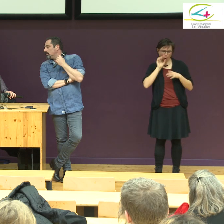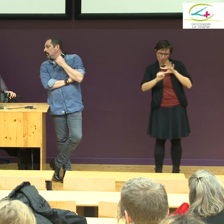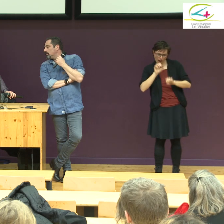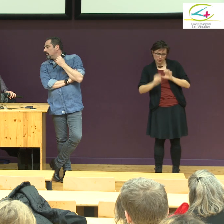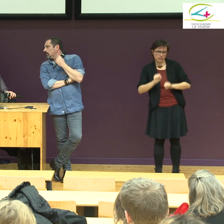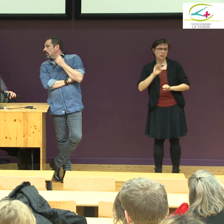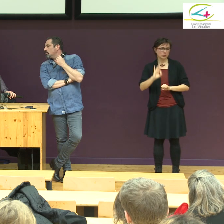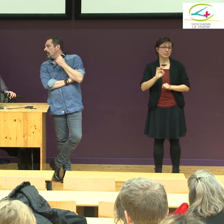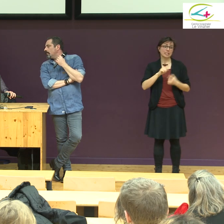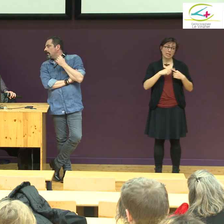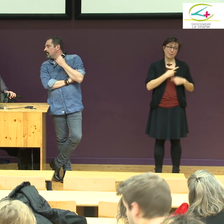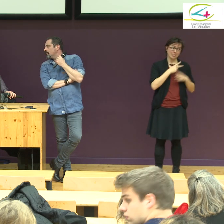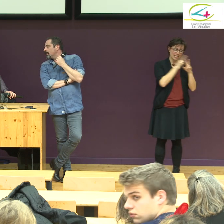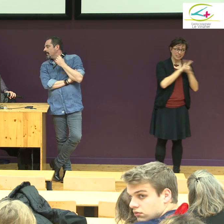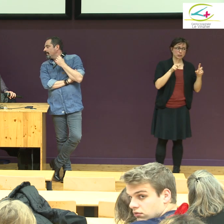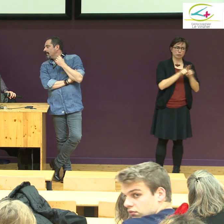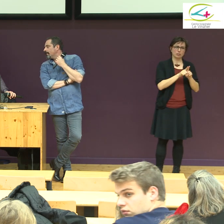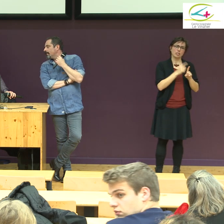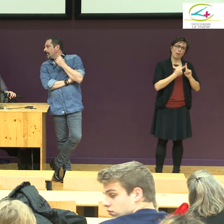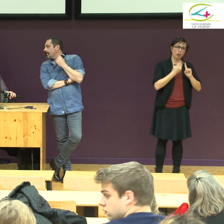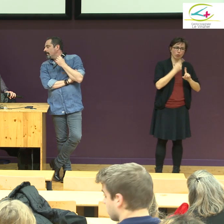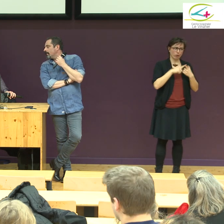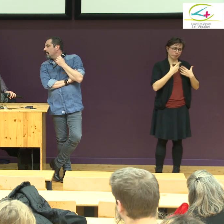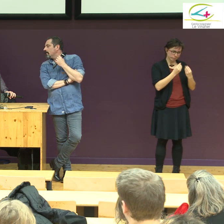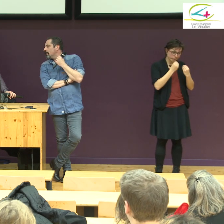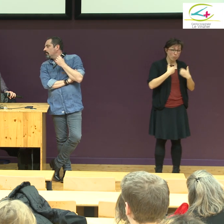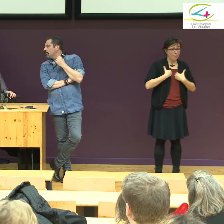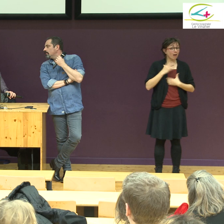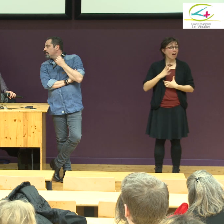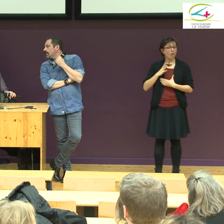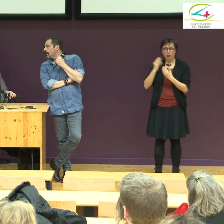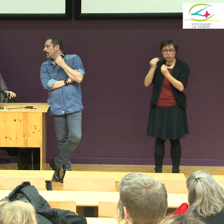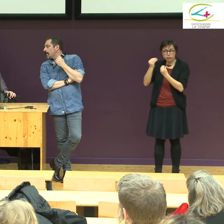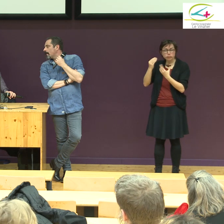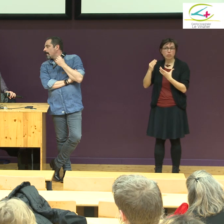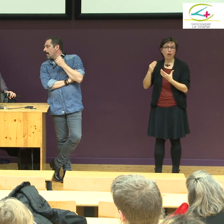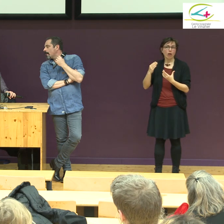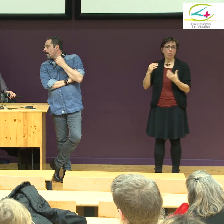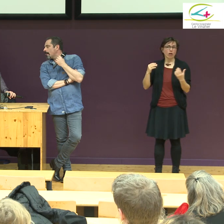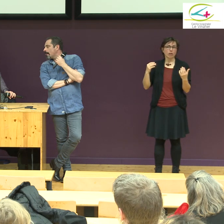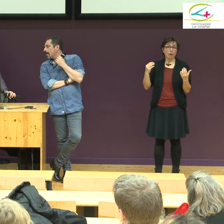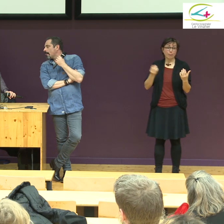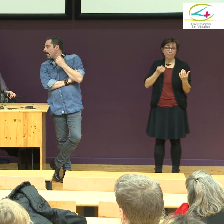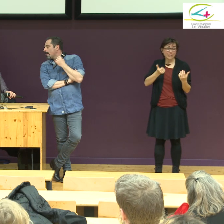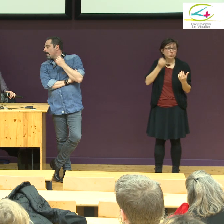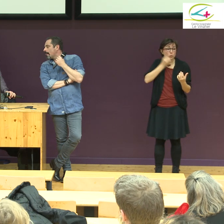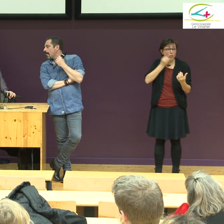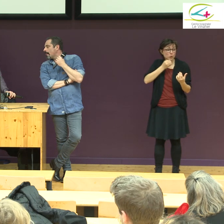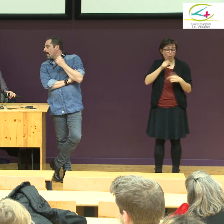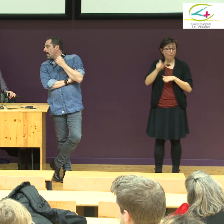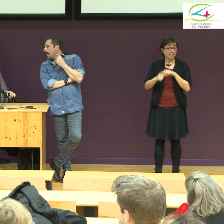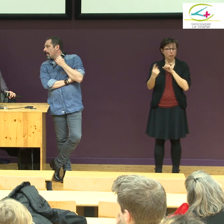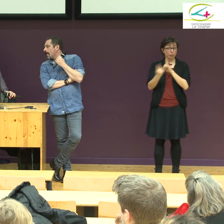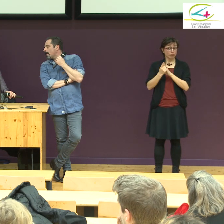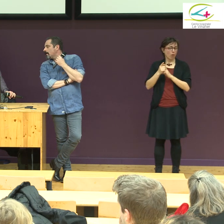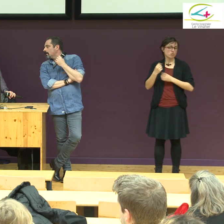serait très intéressant que les pharmaciens en France soient formés. Moi, dans ma pratique officinale, il n'y avait pas quasiment un jour où j'avais pas des personnes qui me déposaient